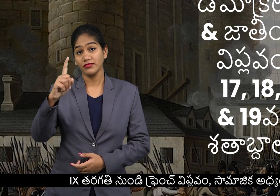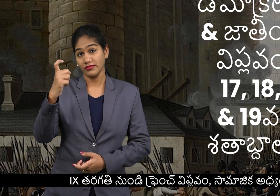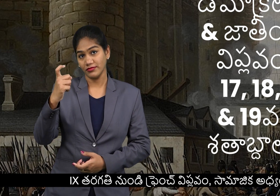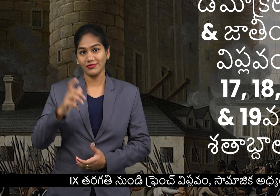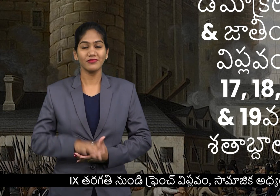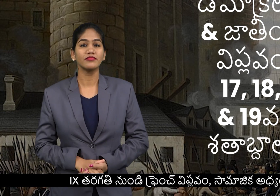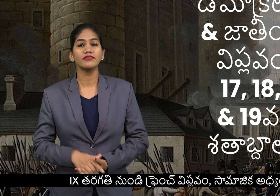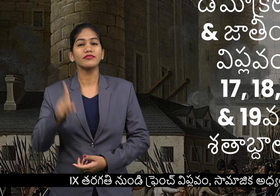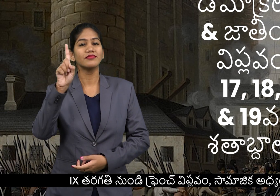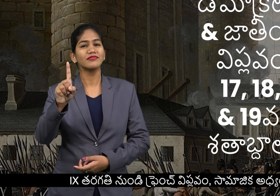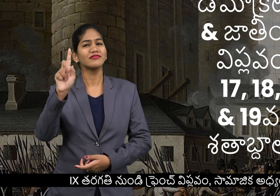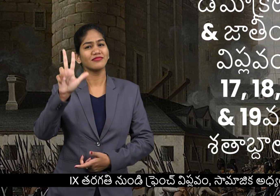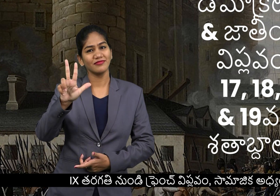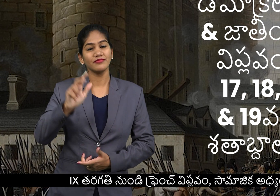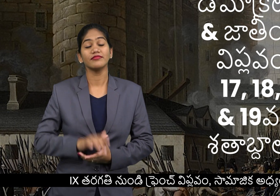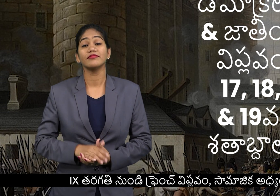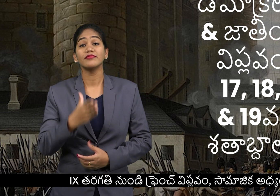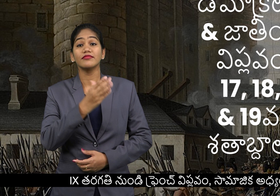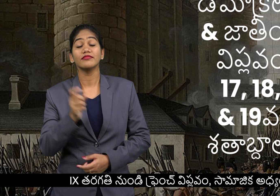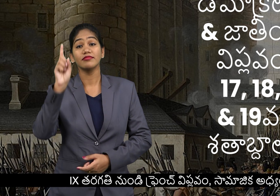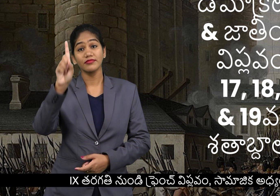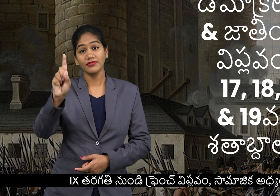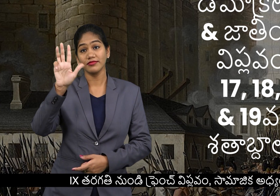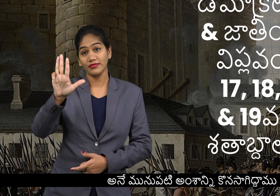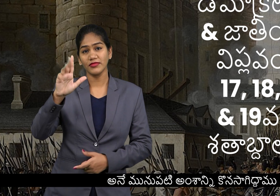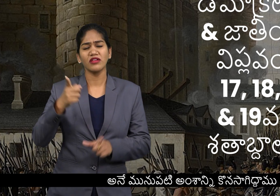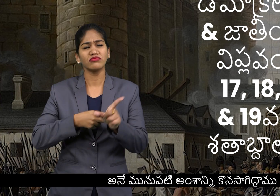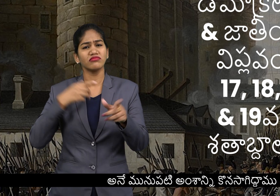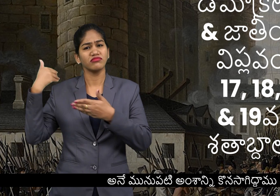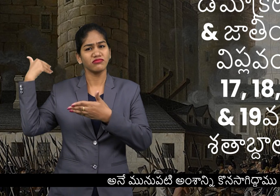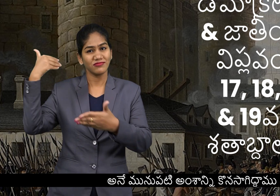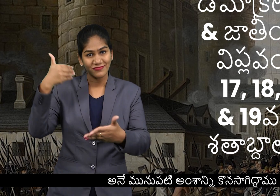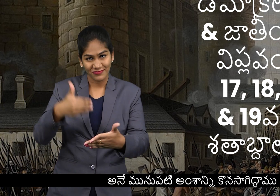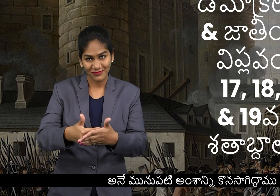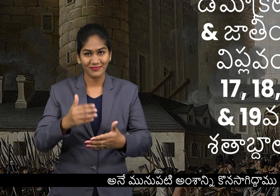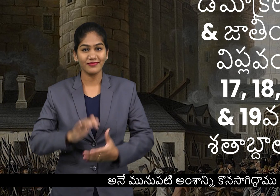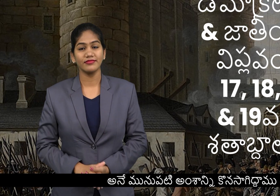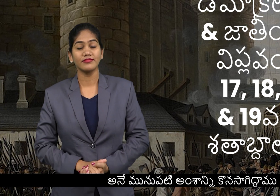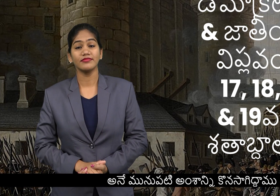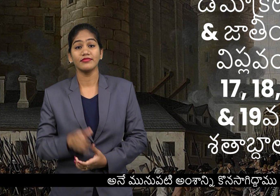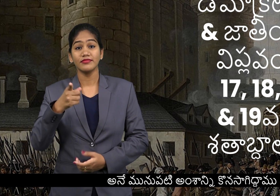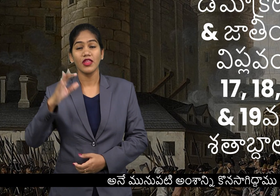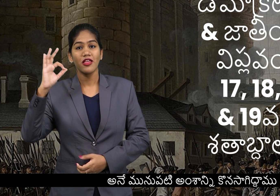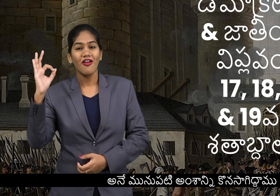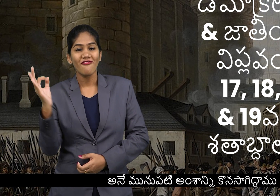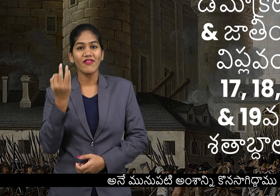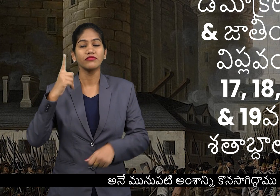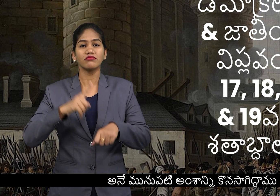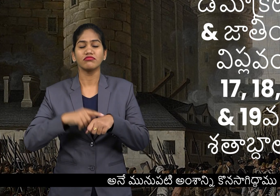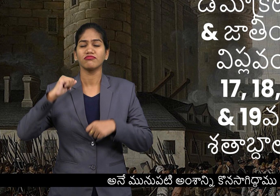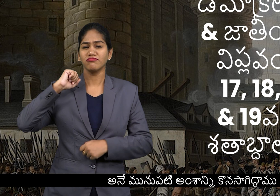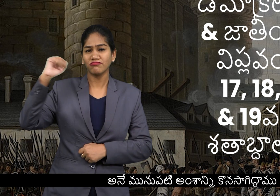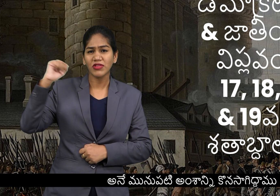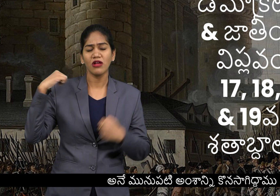9వ తరగతి నుంచి ఫ్రెంచ్ విప్లవం, సామాజిక అధ్యయనాలు అనే మునుపటి అంశాన్ని కొనసాగిద్దాం.